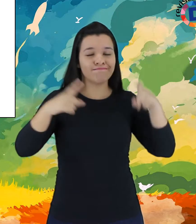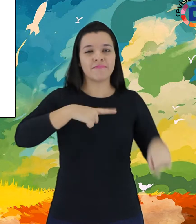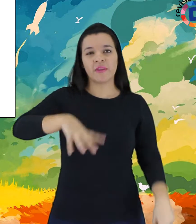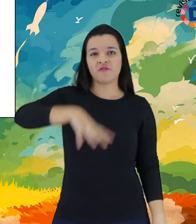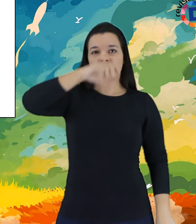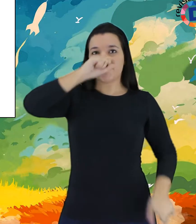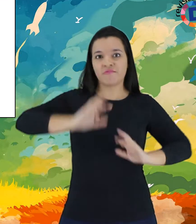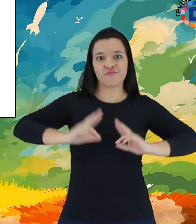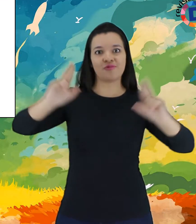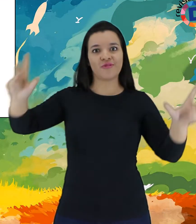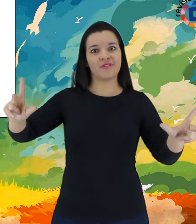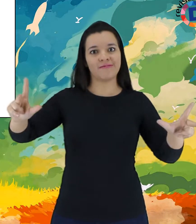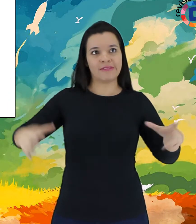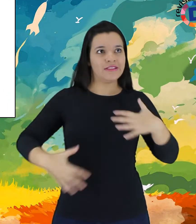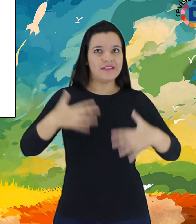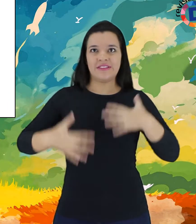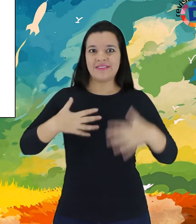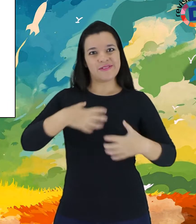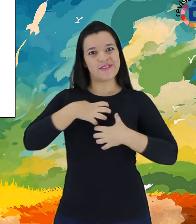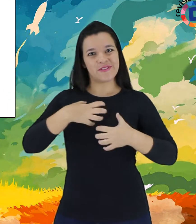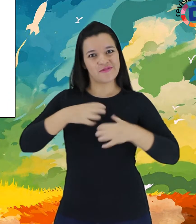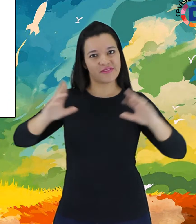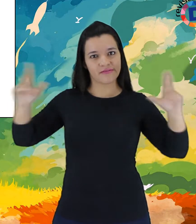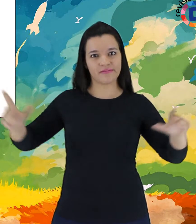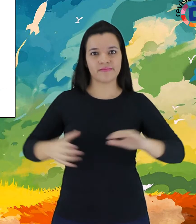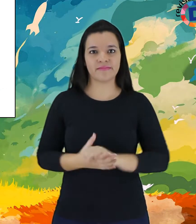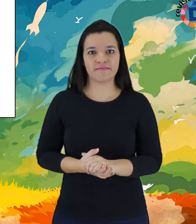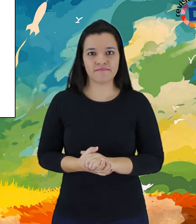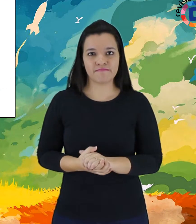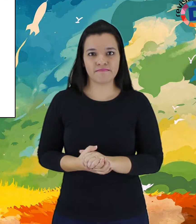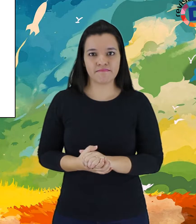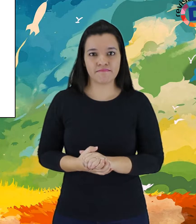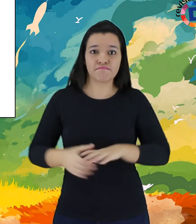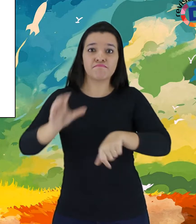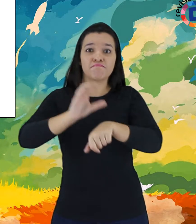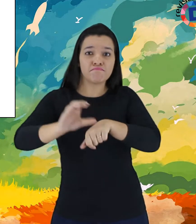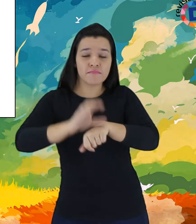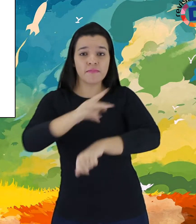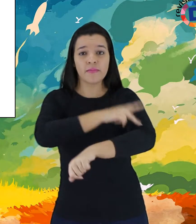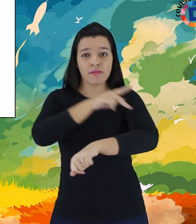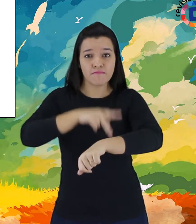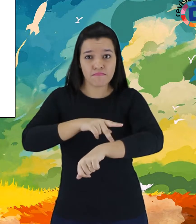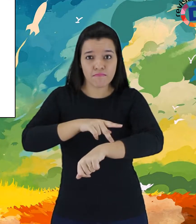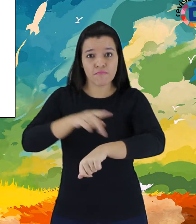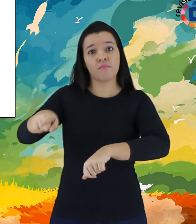olfativos. O curso de pedagogia, ministrado pelos profissionais do Memorial, é uma iniciativa